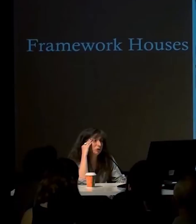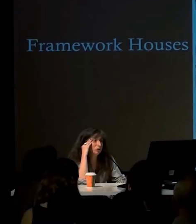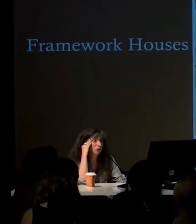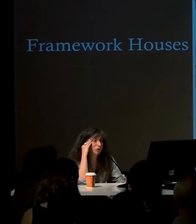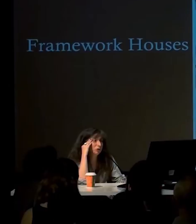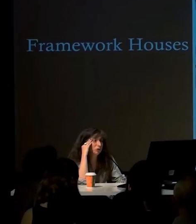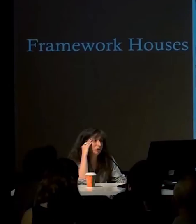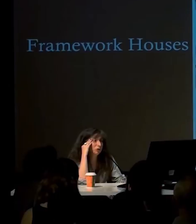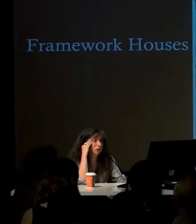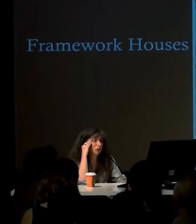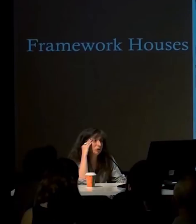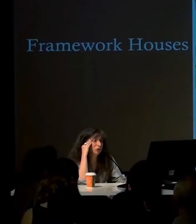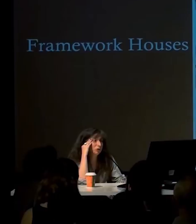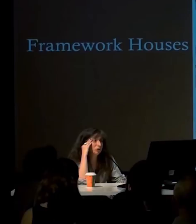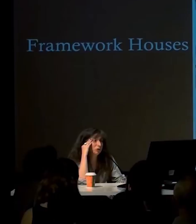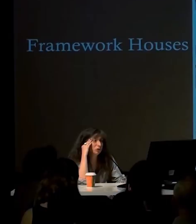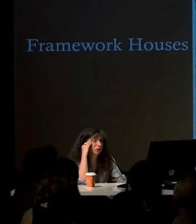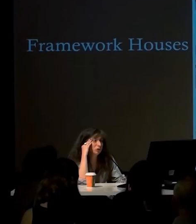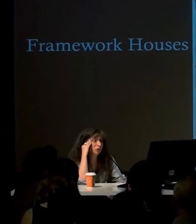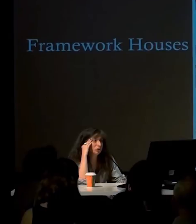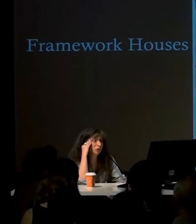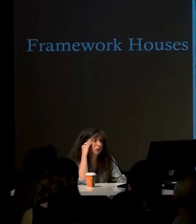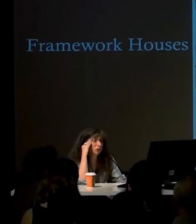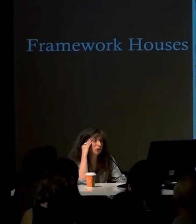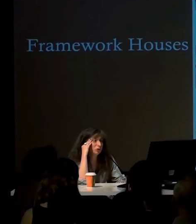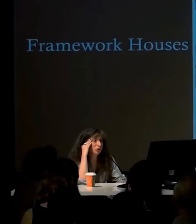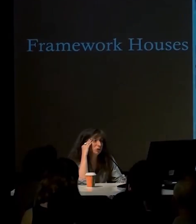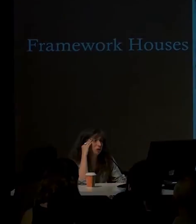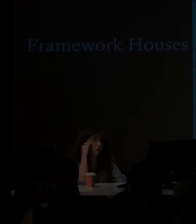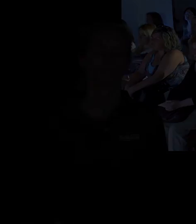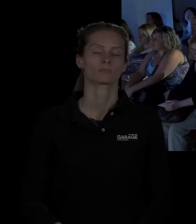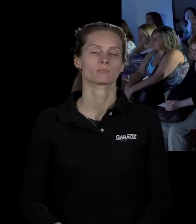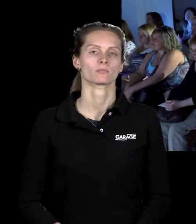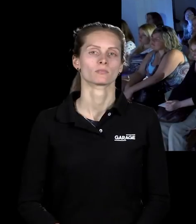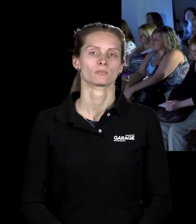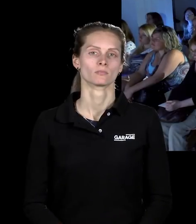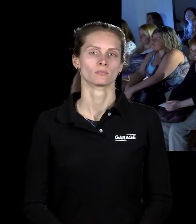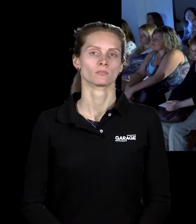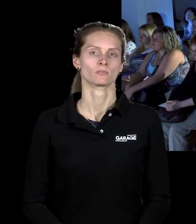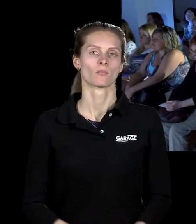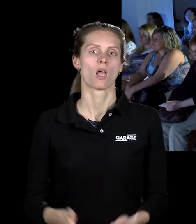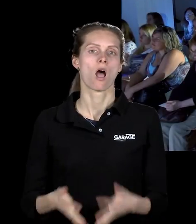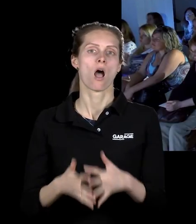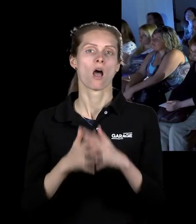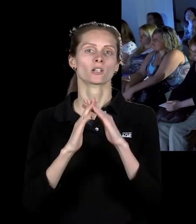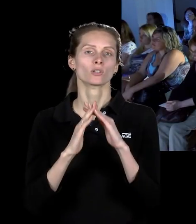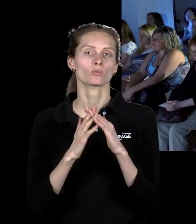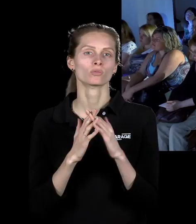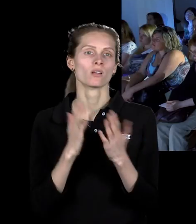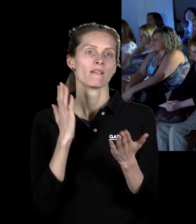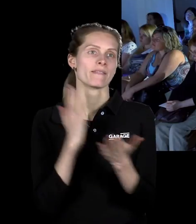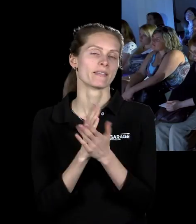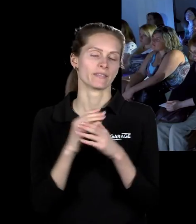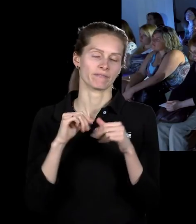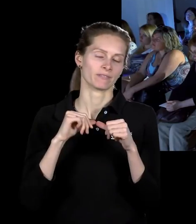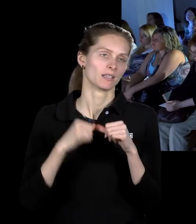здания нет окон. Изображение выглядит геометричным и контрастным. Архитектура, которая была всегда и которая всегда